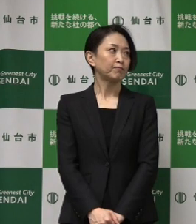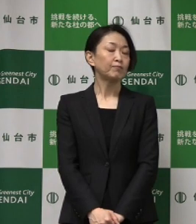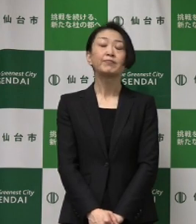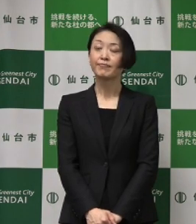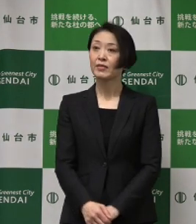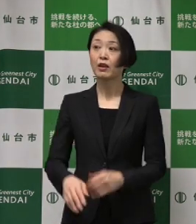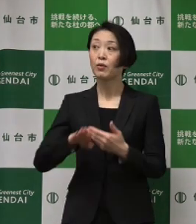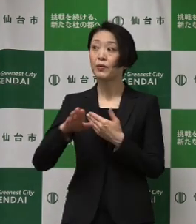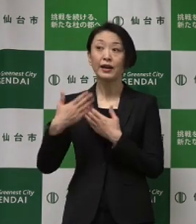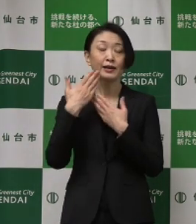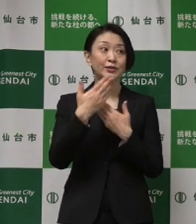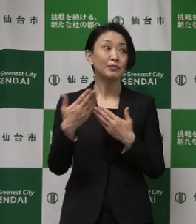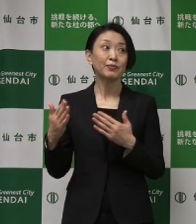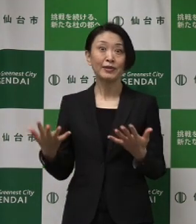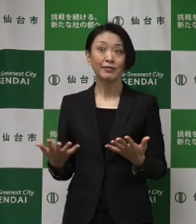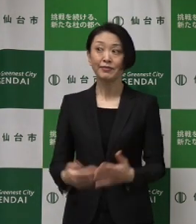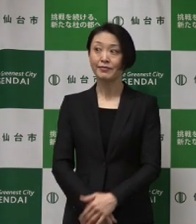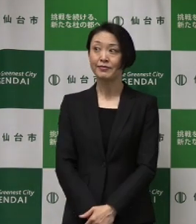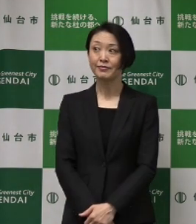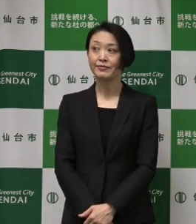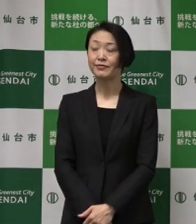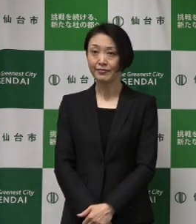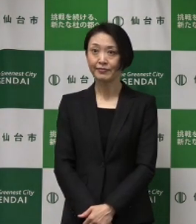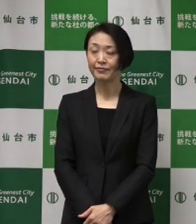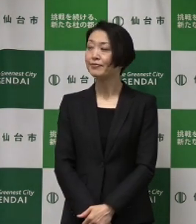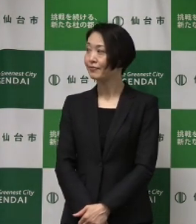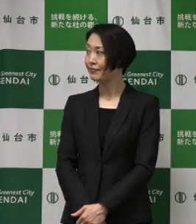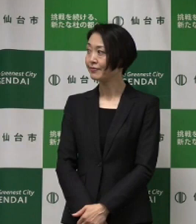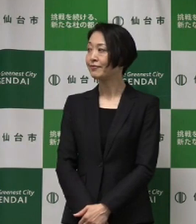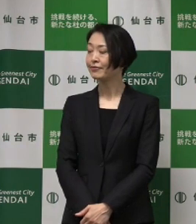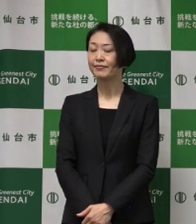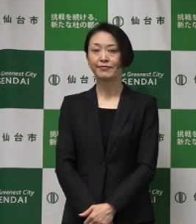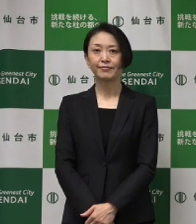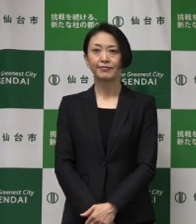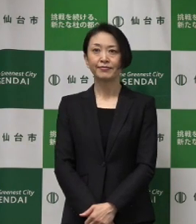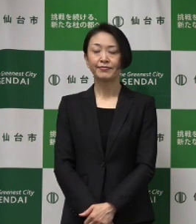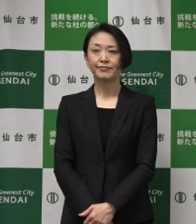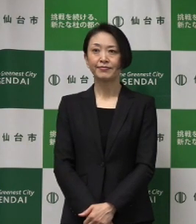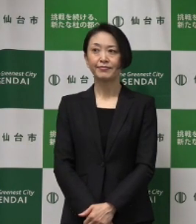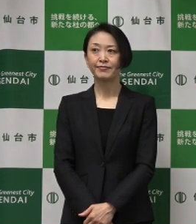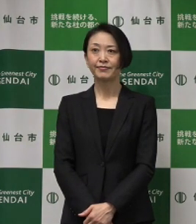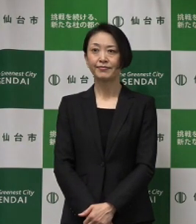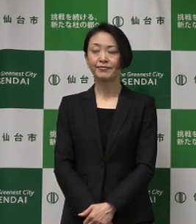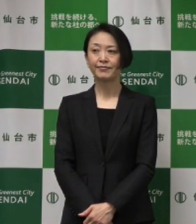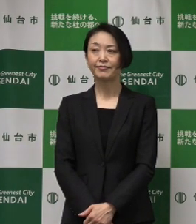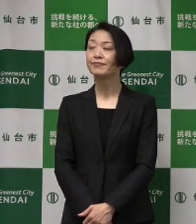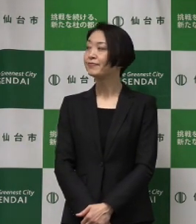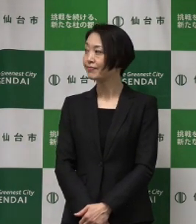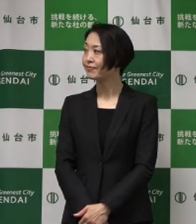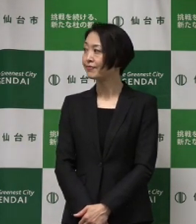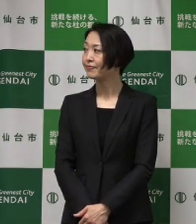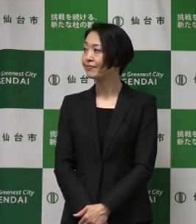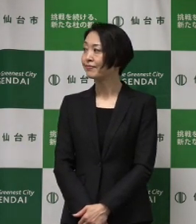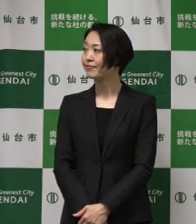他にご質問いかがでしょうか。よろしいでしょうか。どうぞ。 すいません、ちょっ